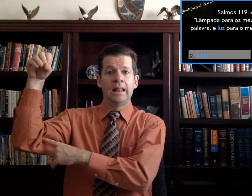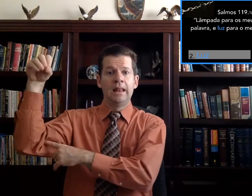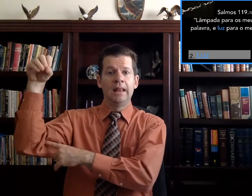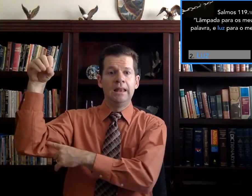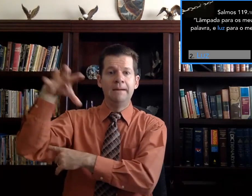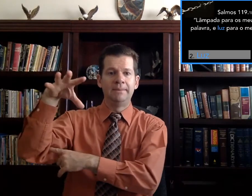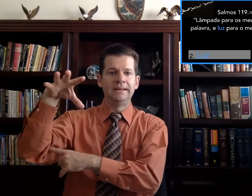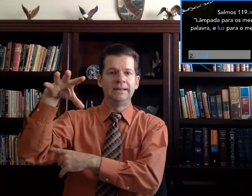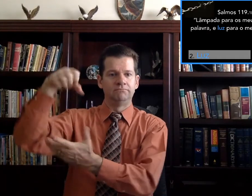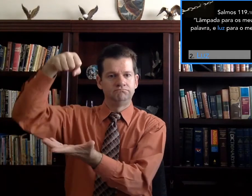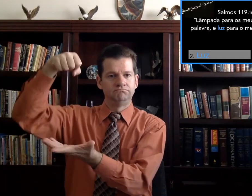Lâmpada